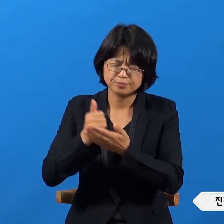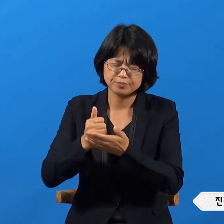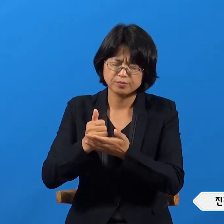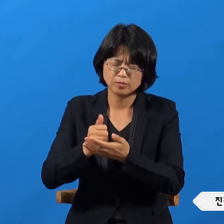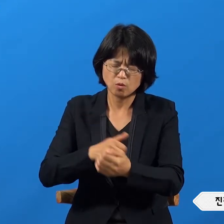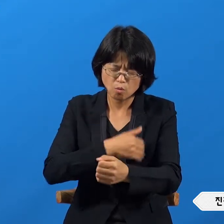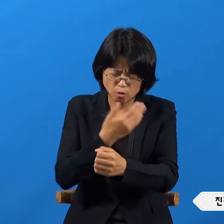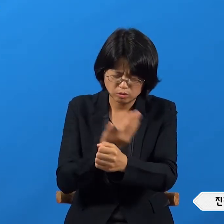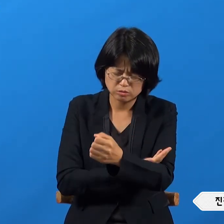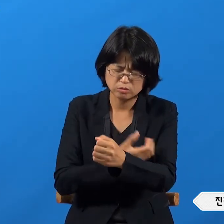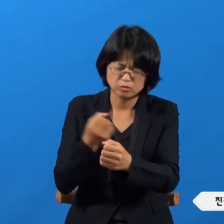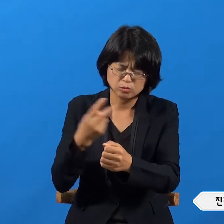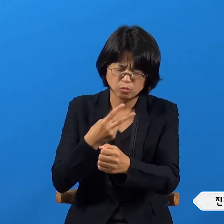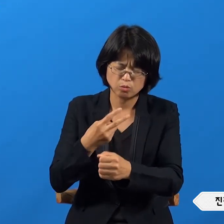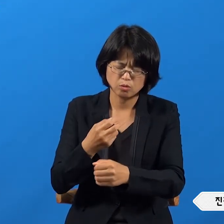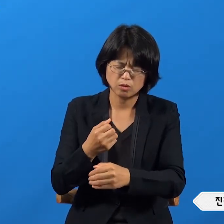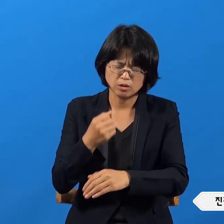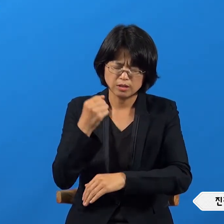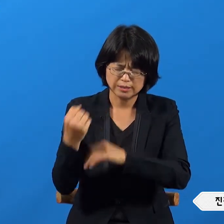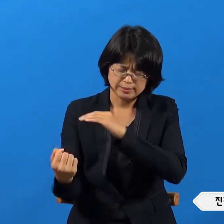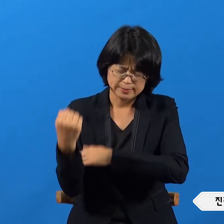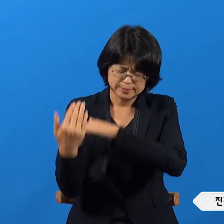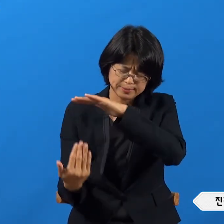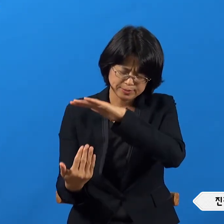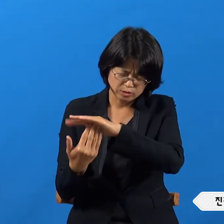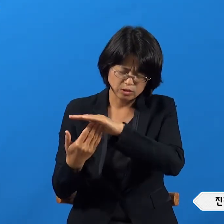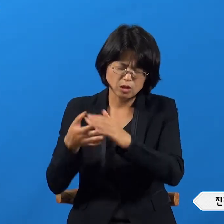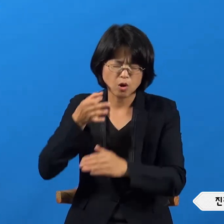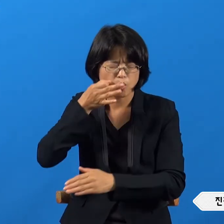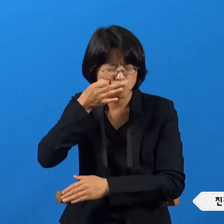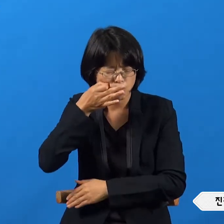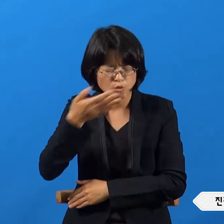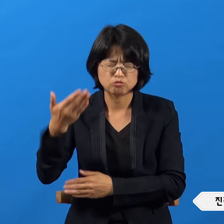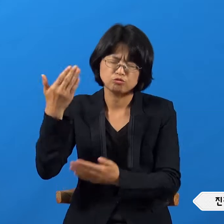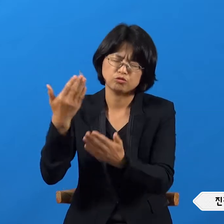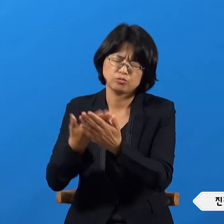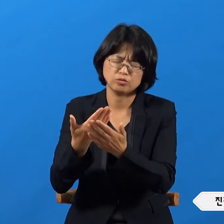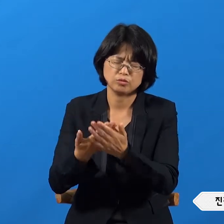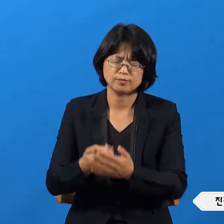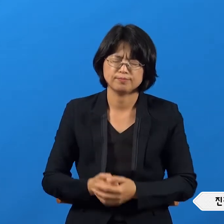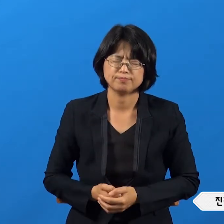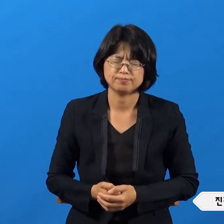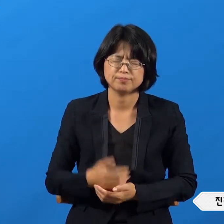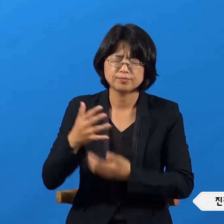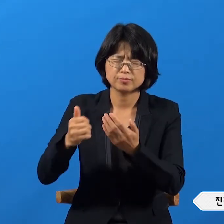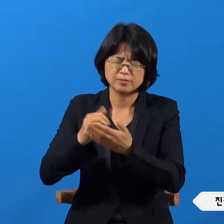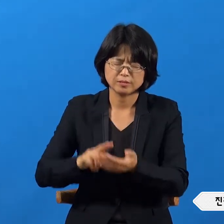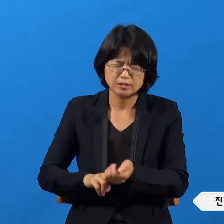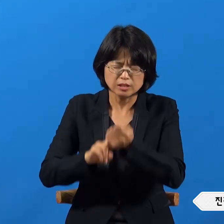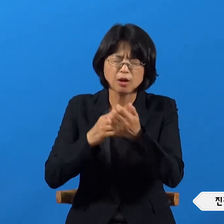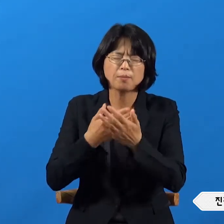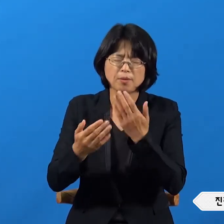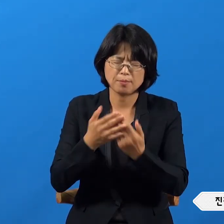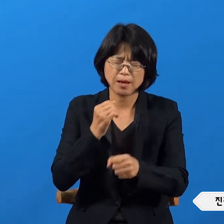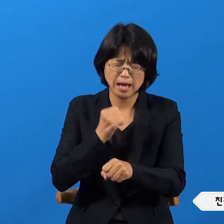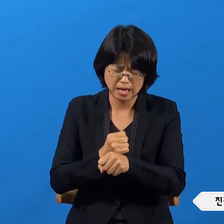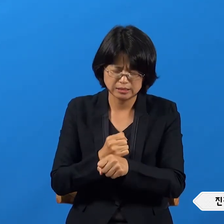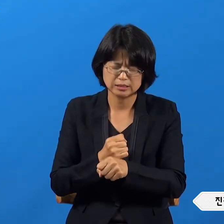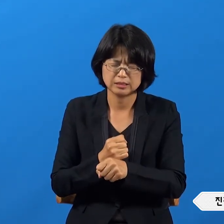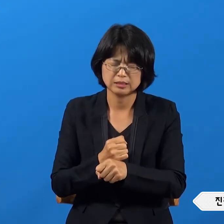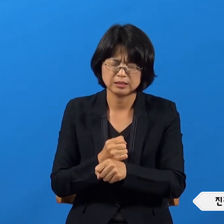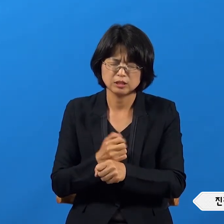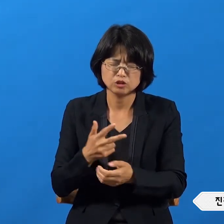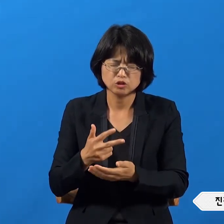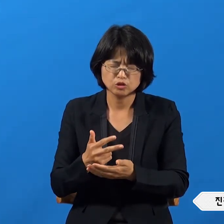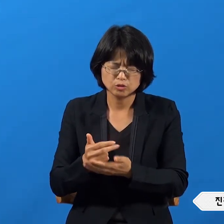전능하심을 보여주옵소서. 하나님의 기적을 체험하는 주님의 기도의 기적 가운데 나아가는